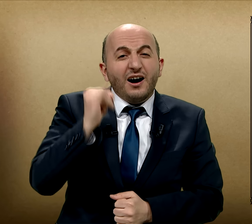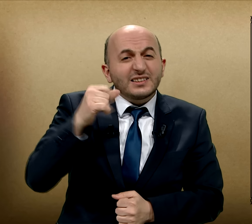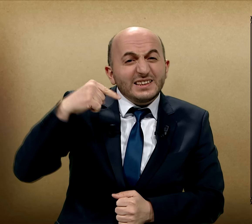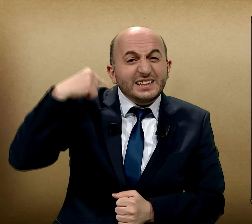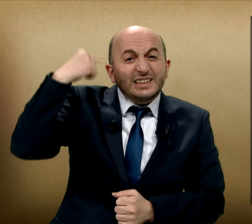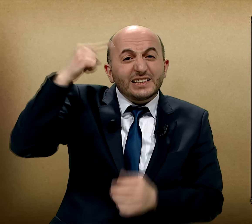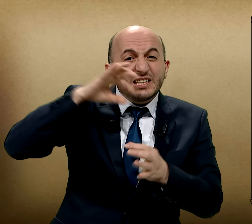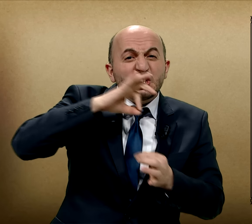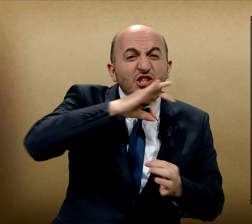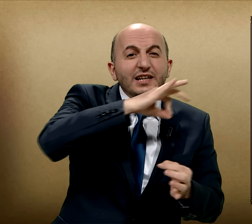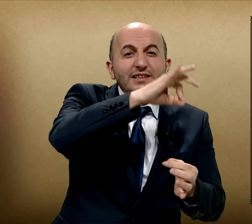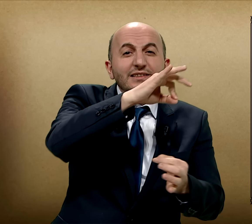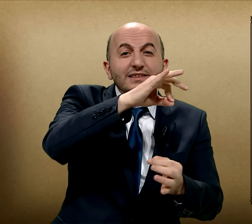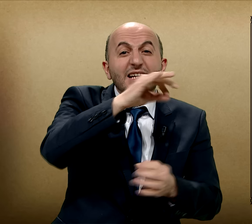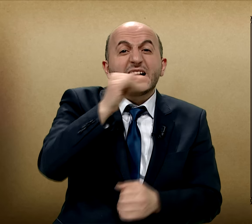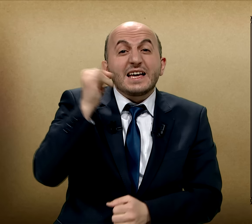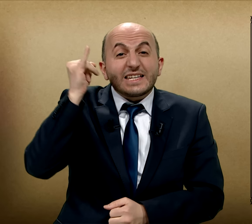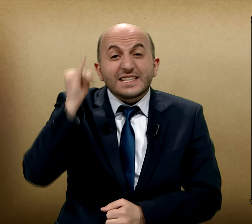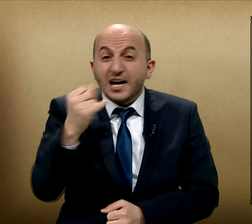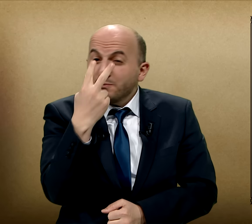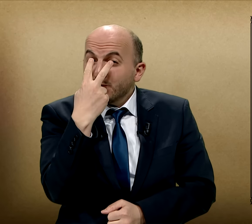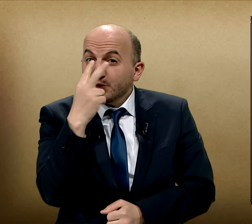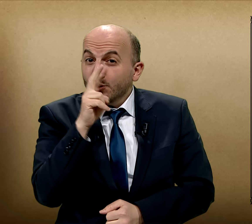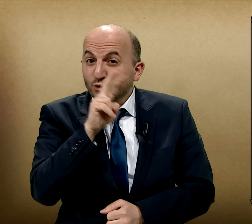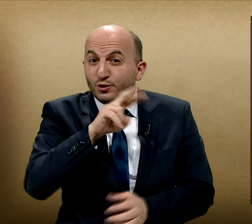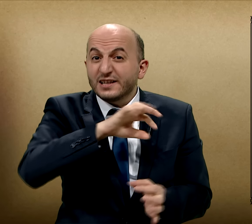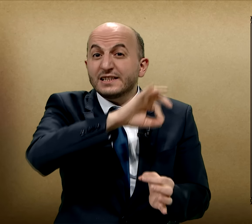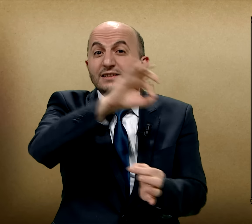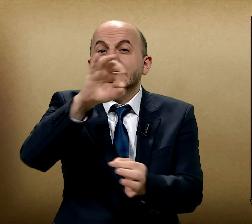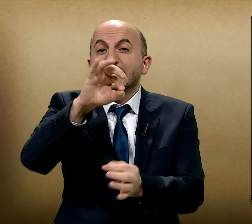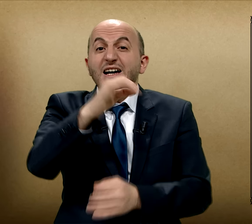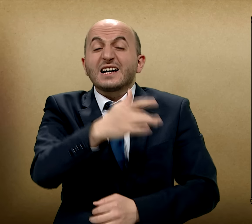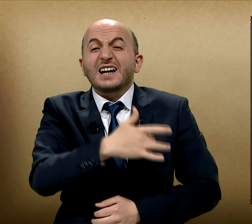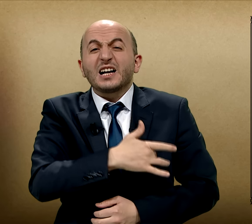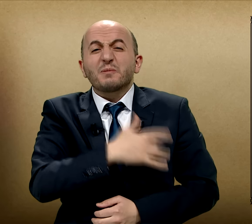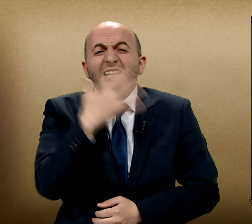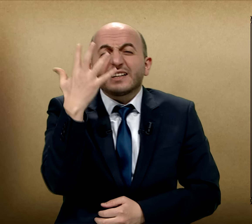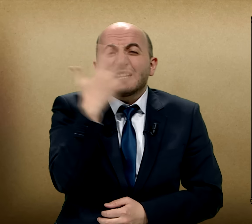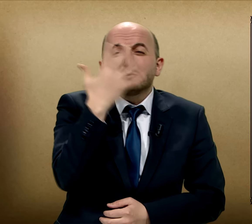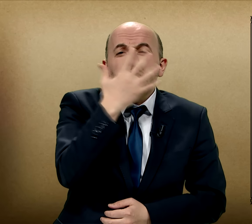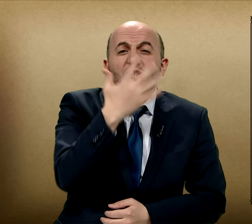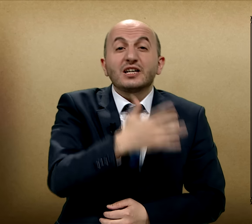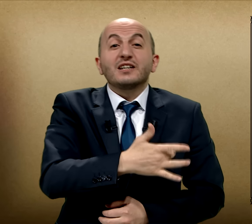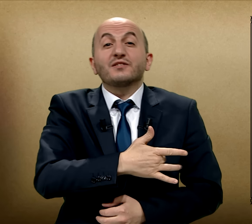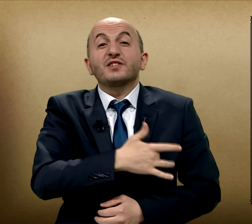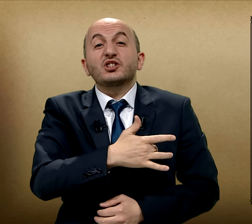Art niyetli kişilerin, kem gözlülerin, kalbi kararmış,